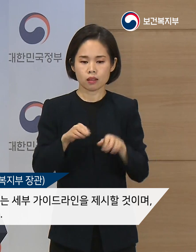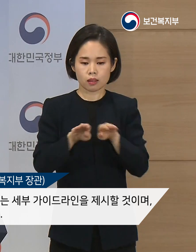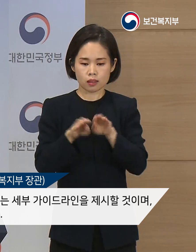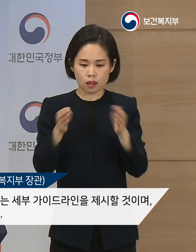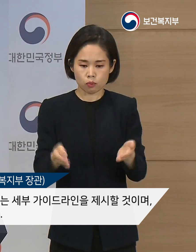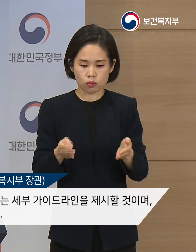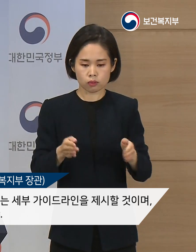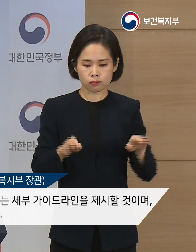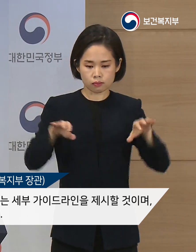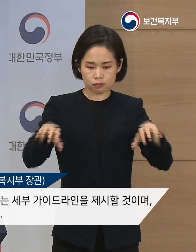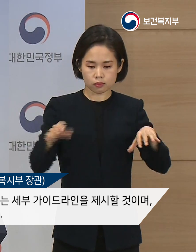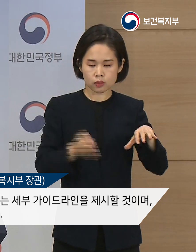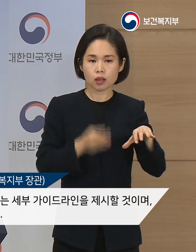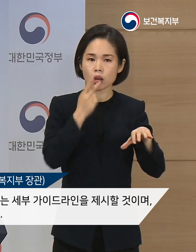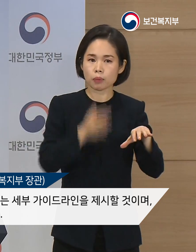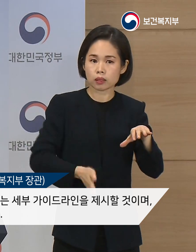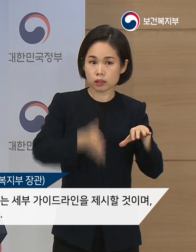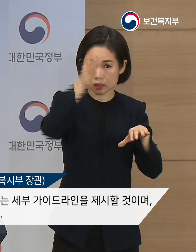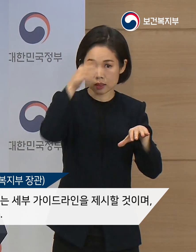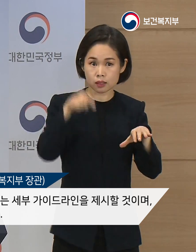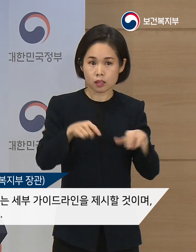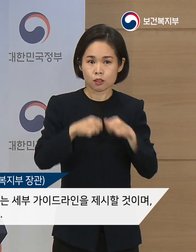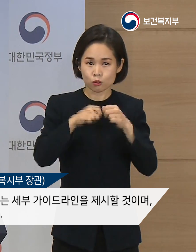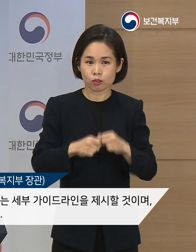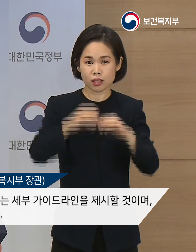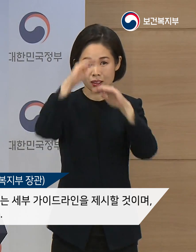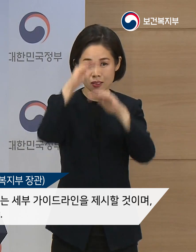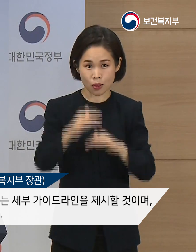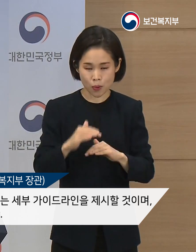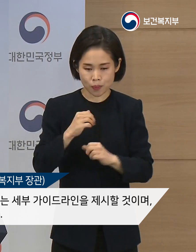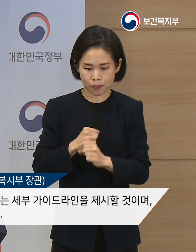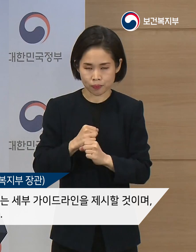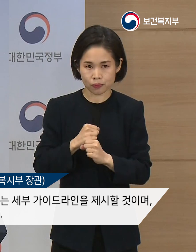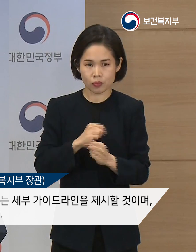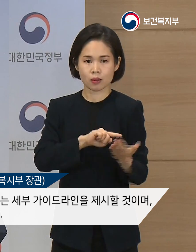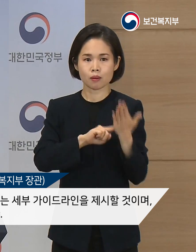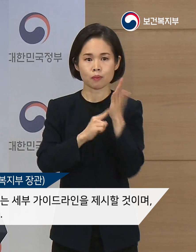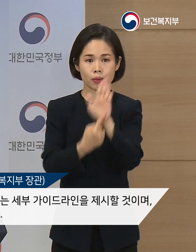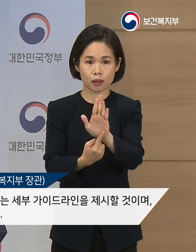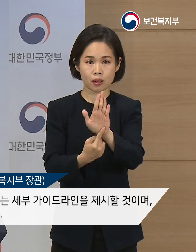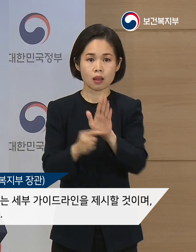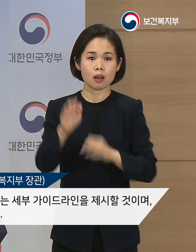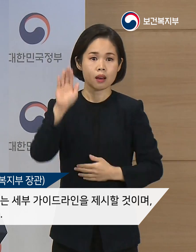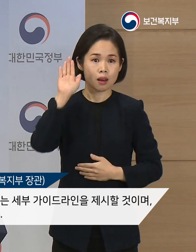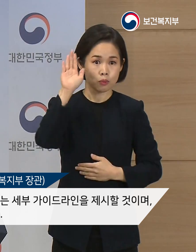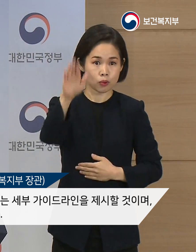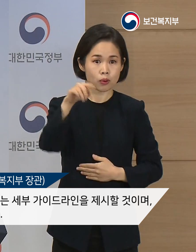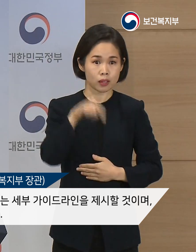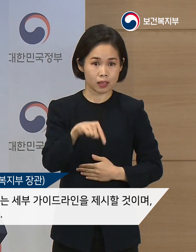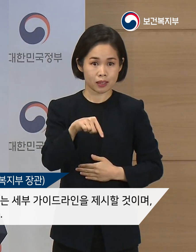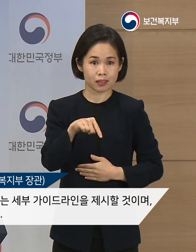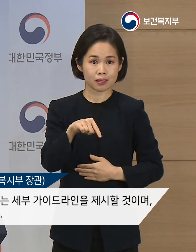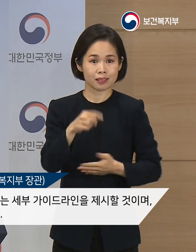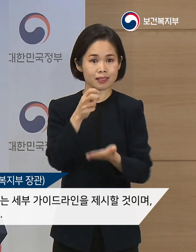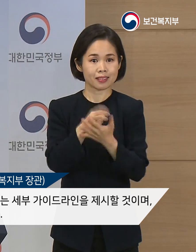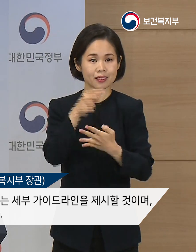테이블 칸막이 설치 기준과 방법에 대해서는 세부 가이드라인을 제시할 것이며 추후로도